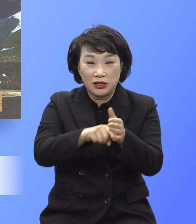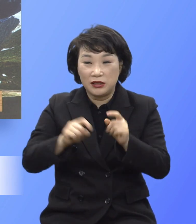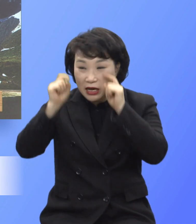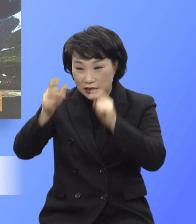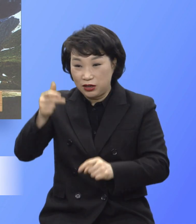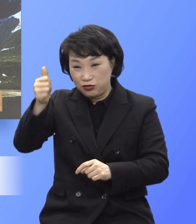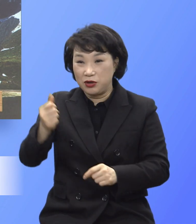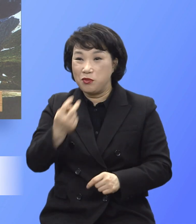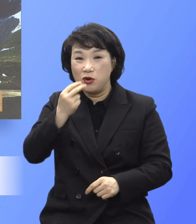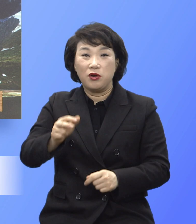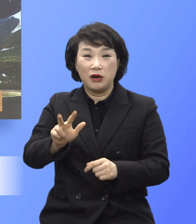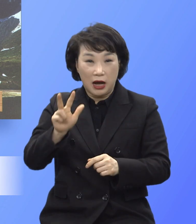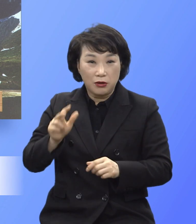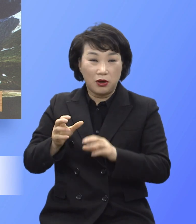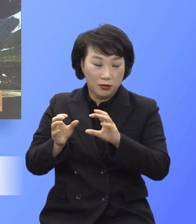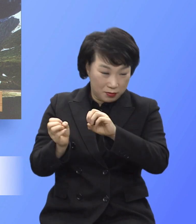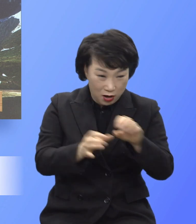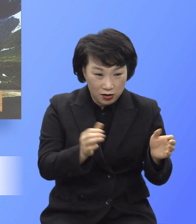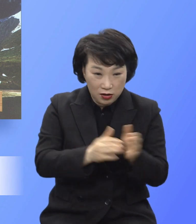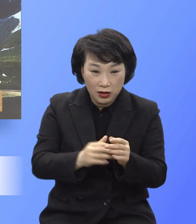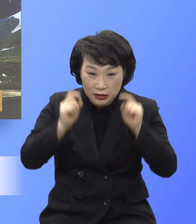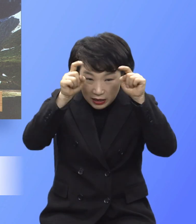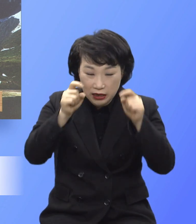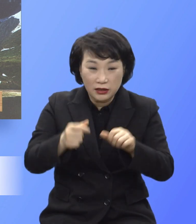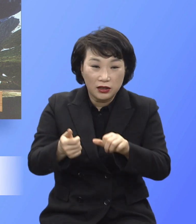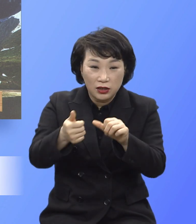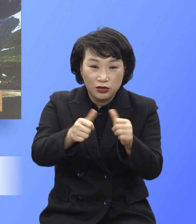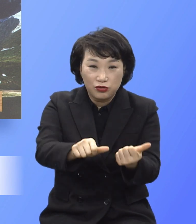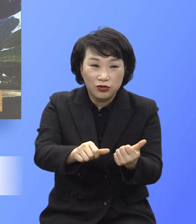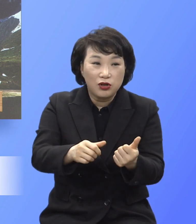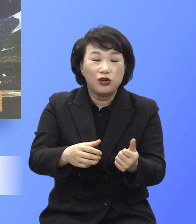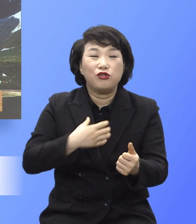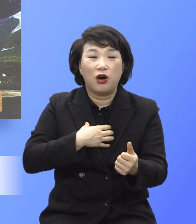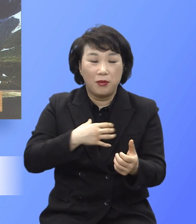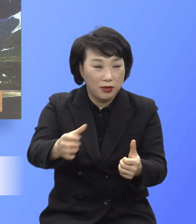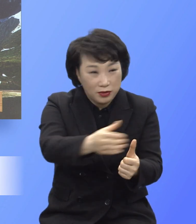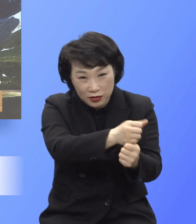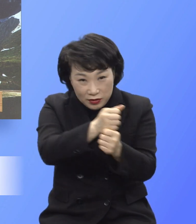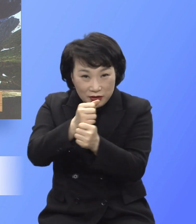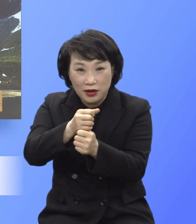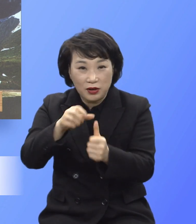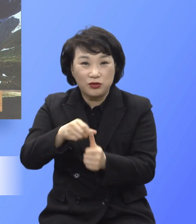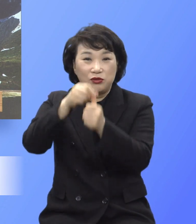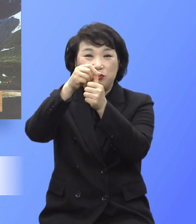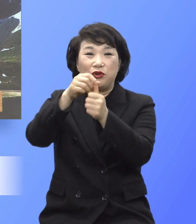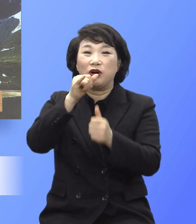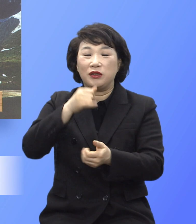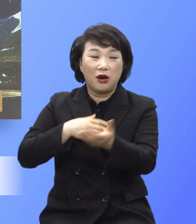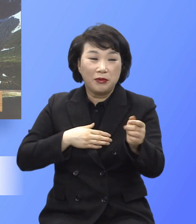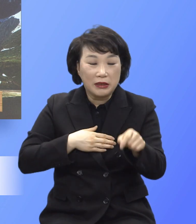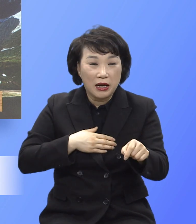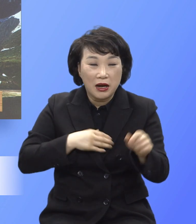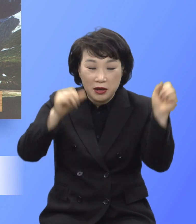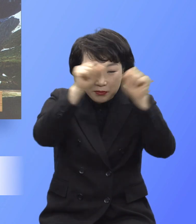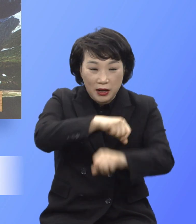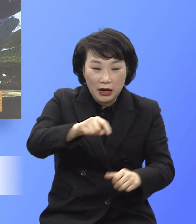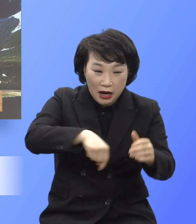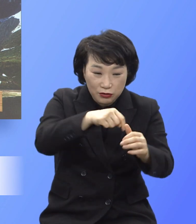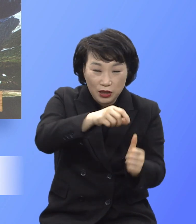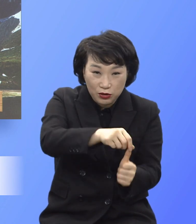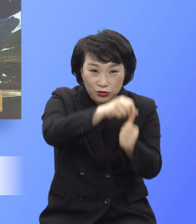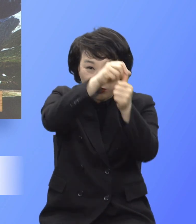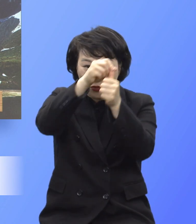목자가 목숨을 버려서 양을 죽음에서 건졌다고. 이것이 멸망에서 구원이라는